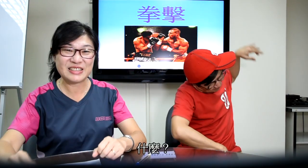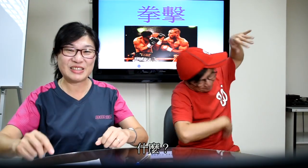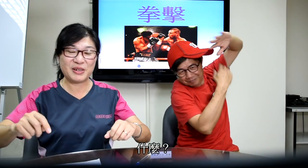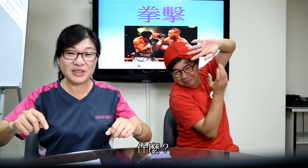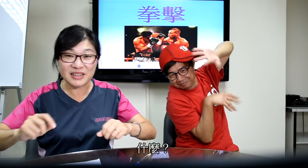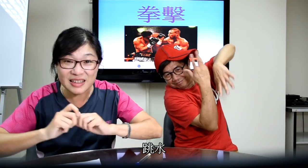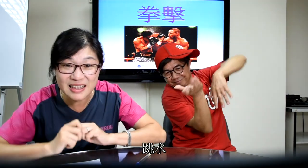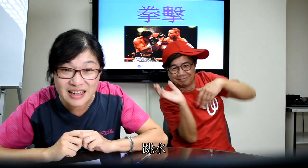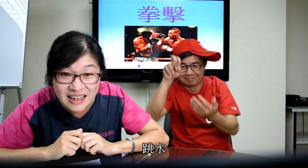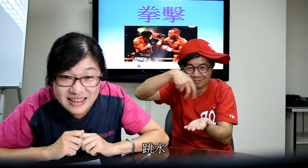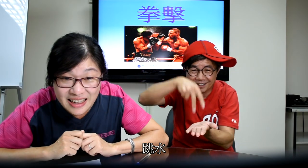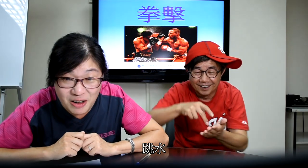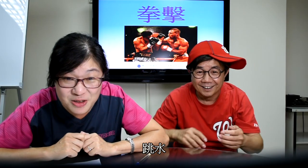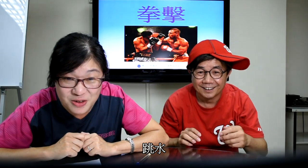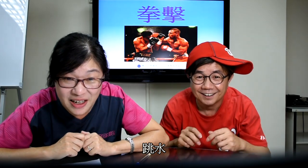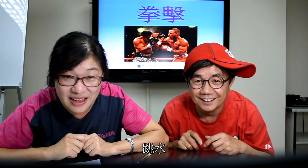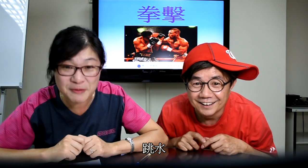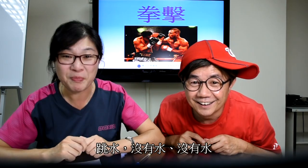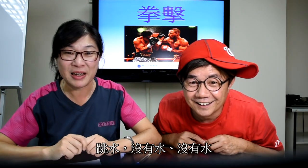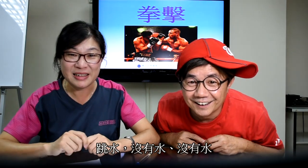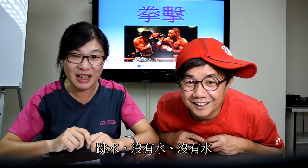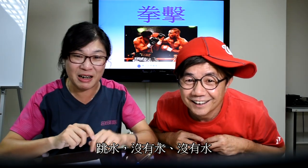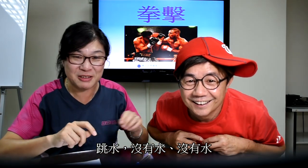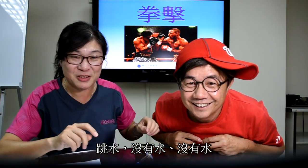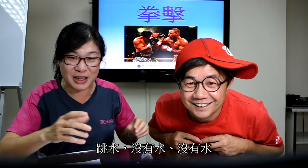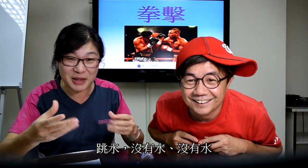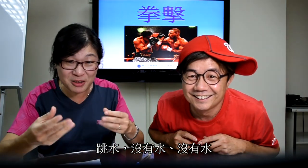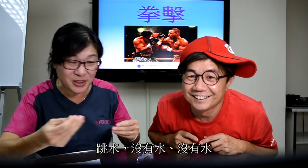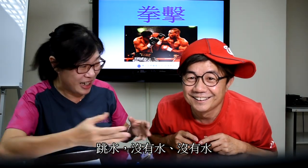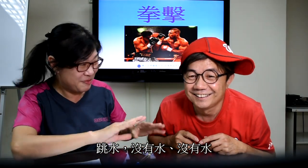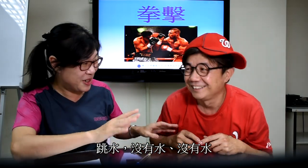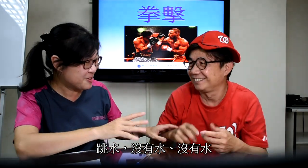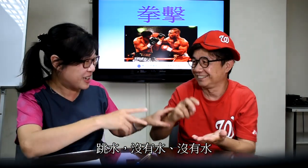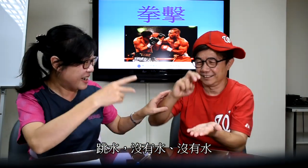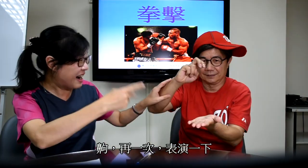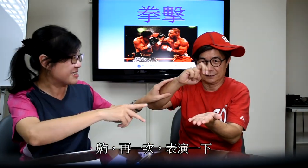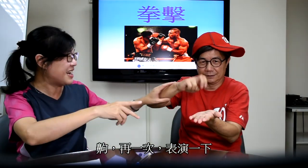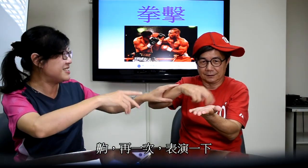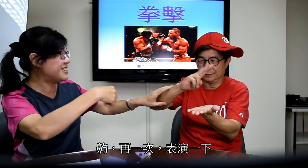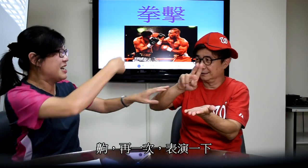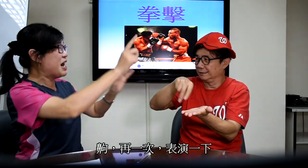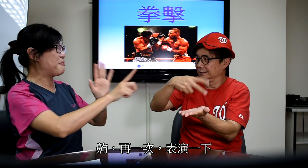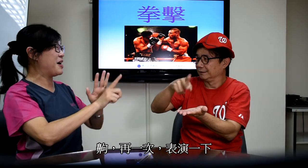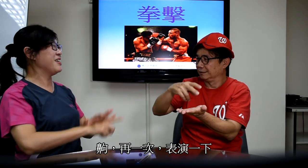什么？跳水，跳水，没有水，没有水。好，再一次，好，表演一